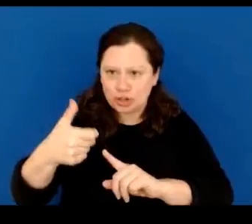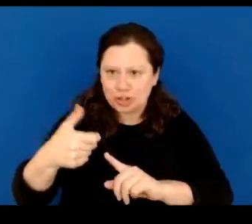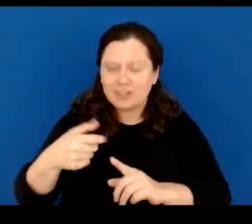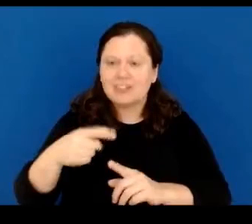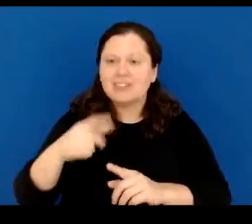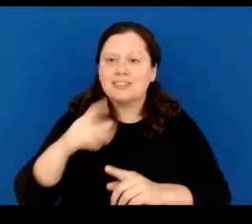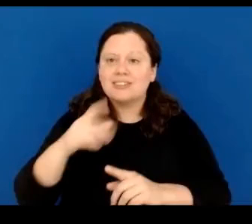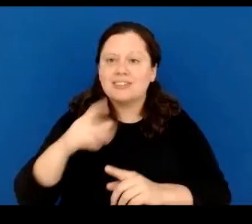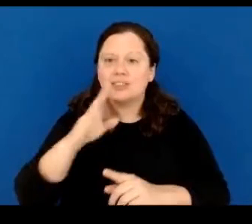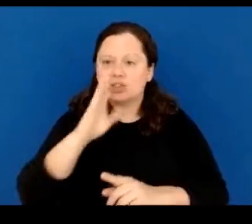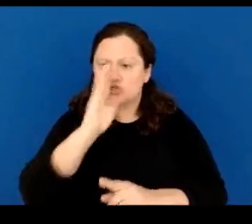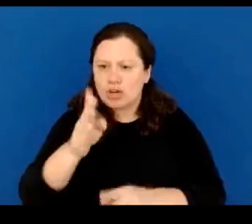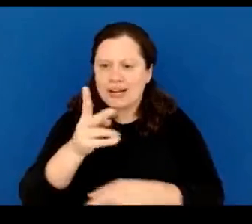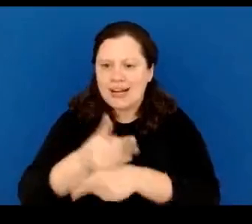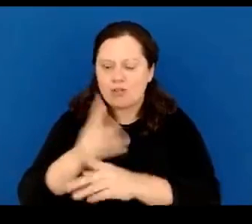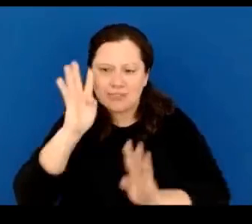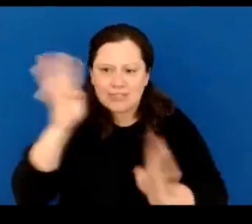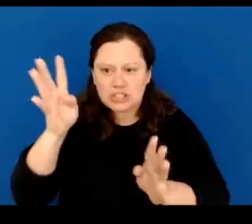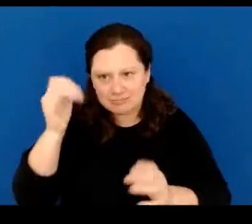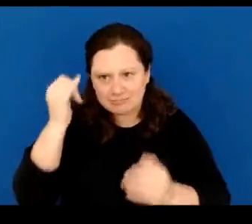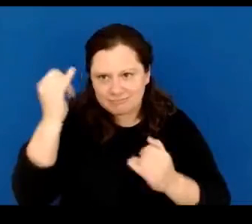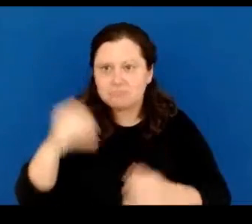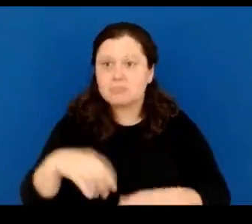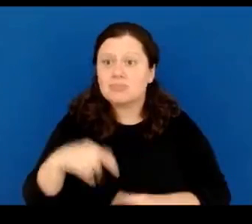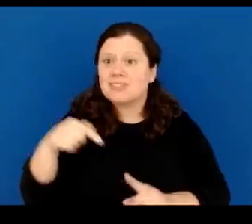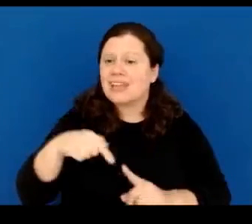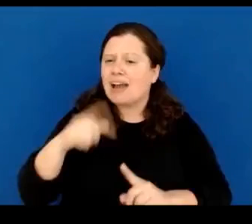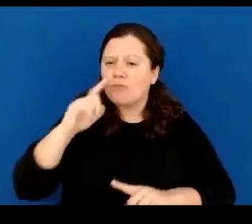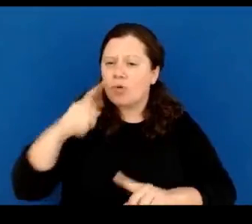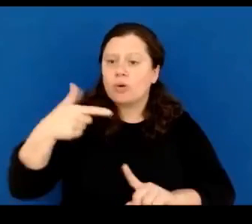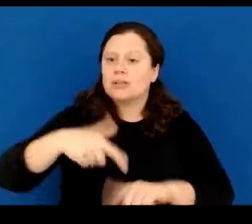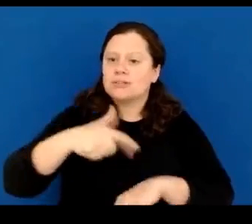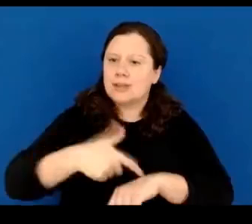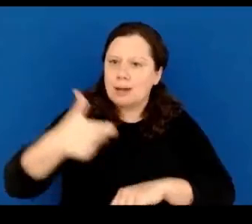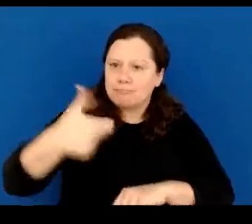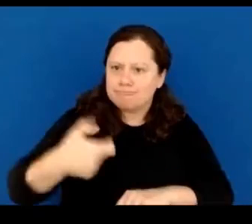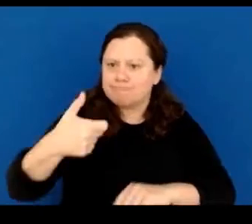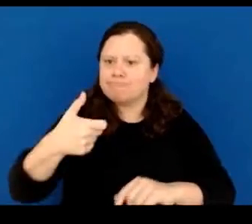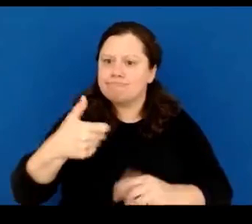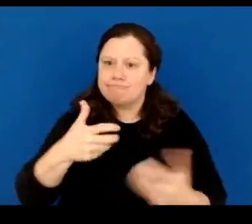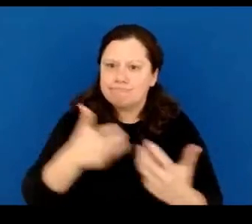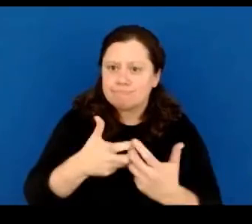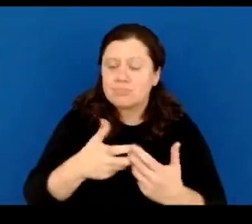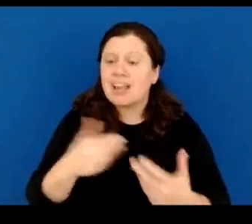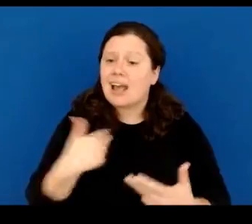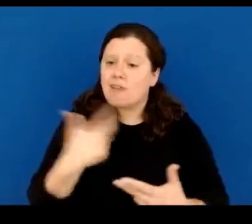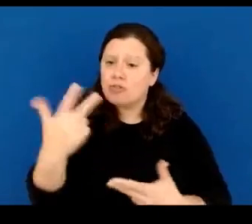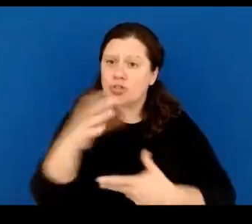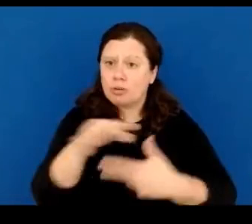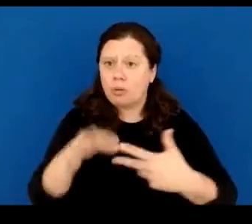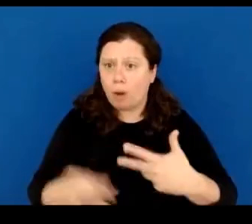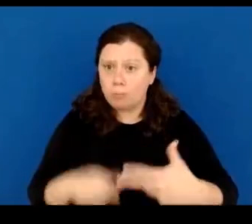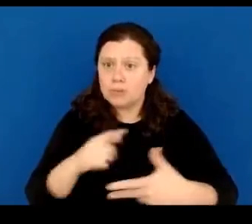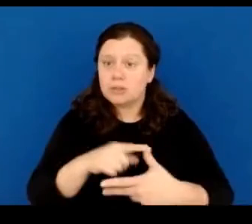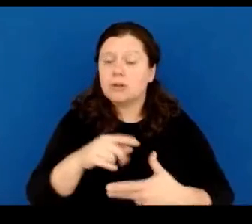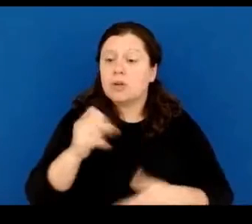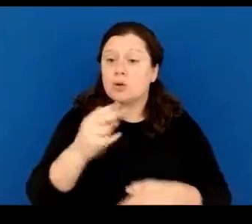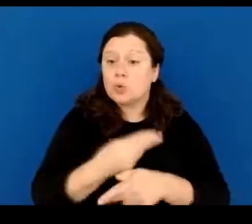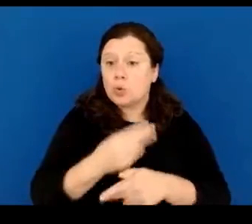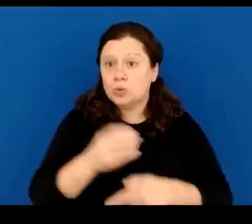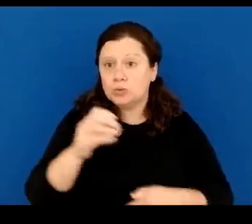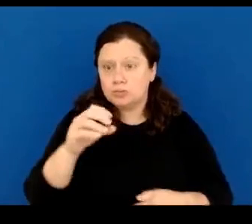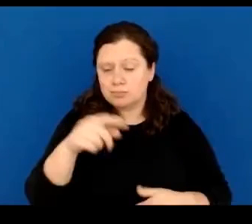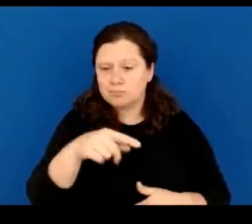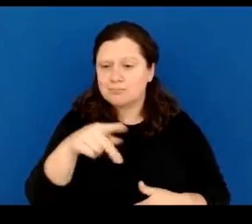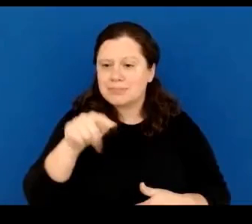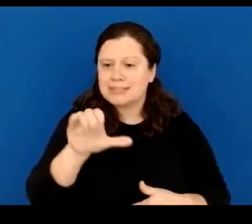嘅方法有好多。最常用嘅選擇，你可以用嘅係 ORPTC DCI 流動應用程式。提供者可